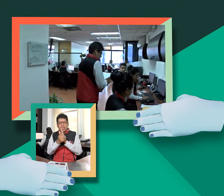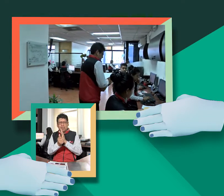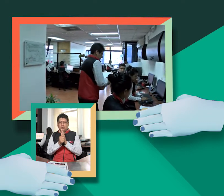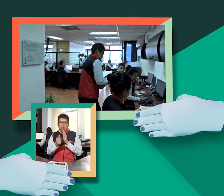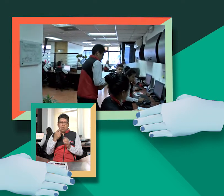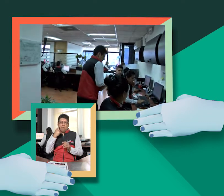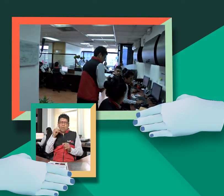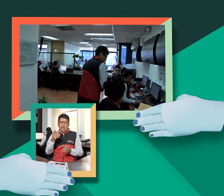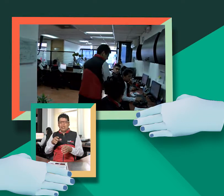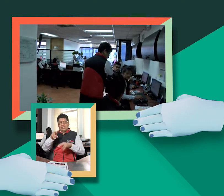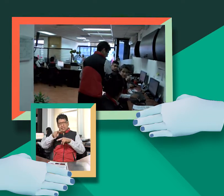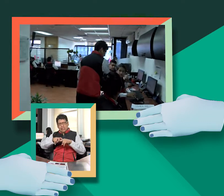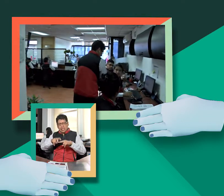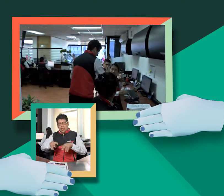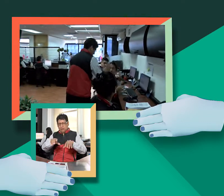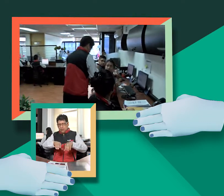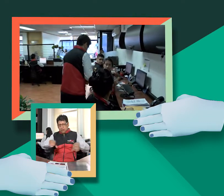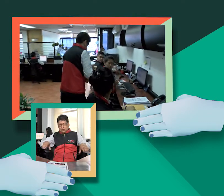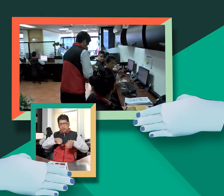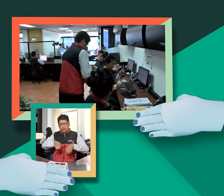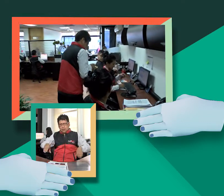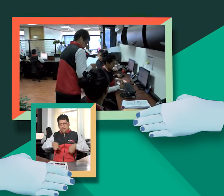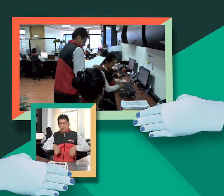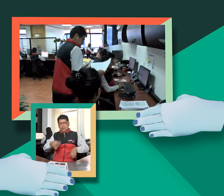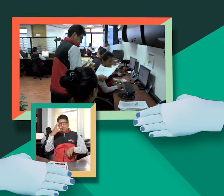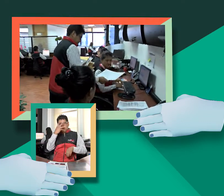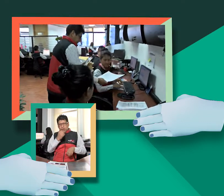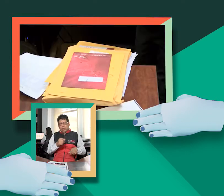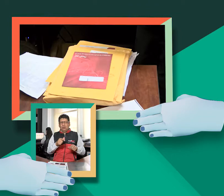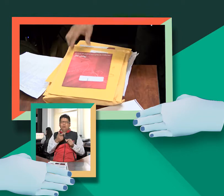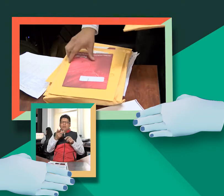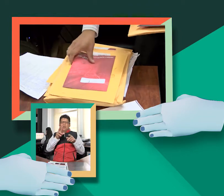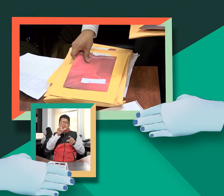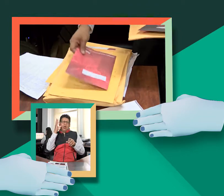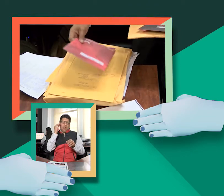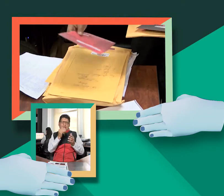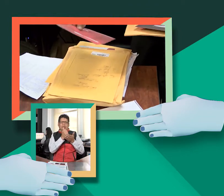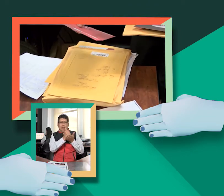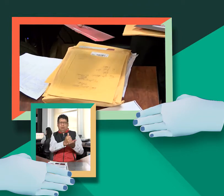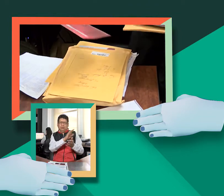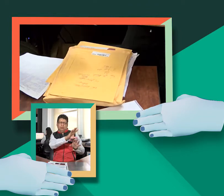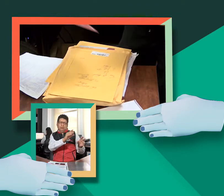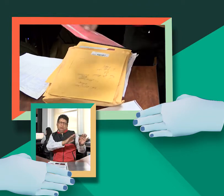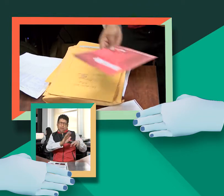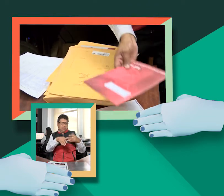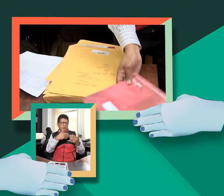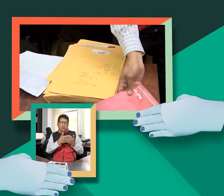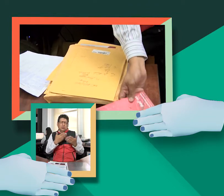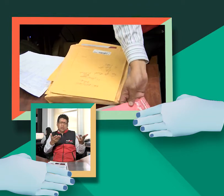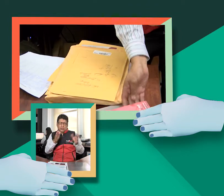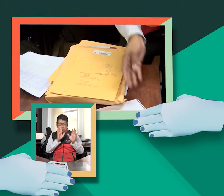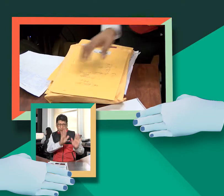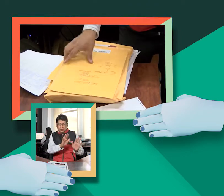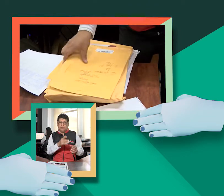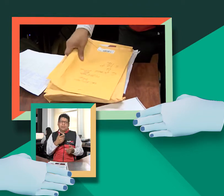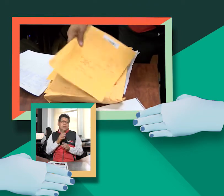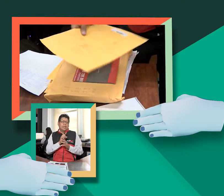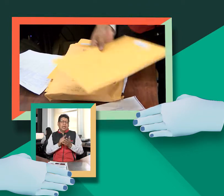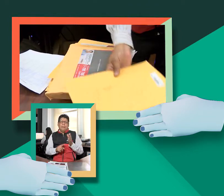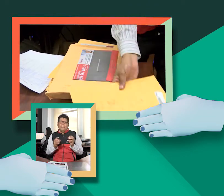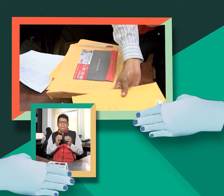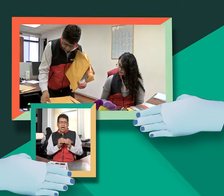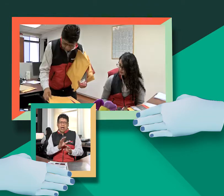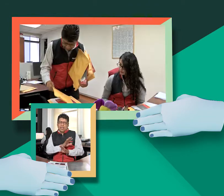tengo varias compañías de trabajo como ustedes pueden observar nos contactamos frecuentemente con